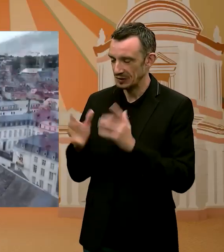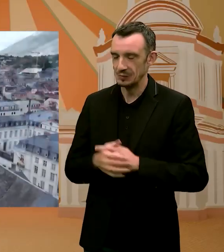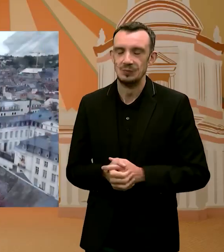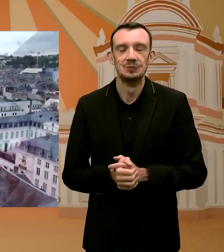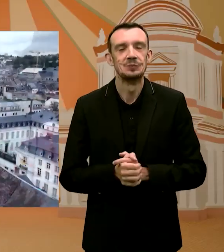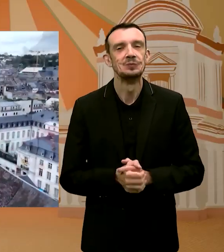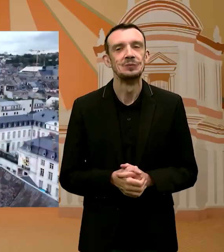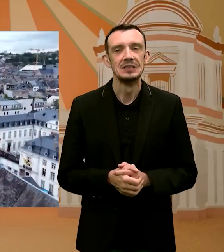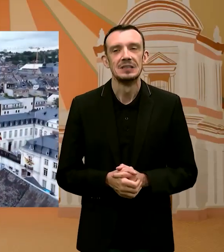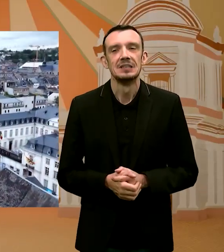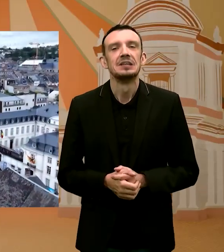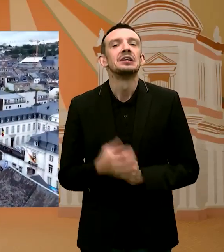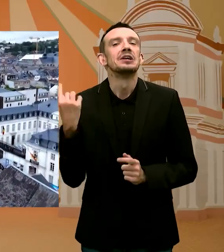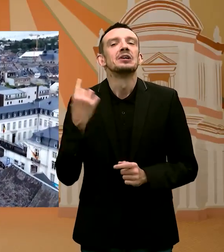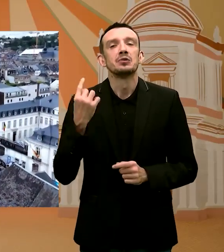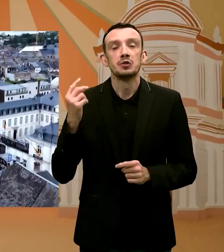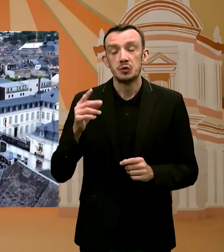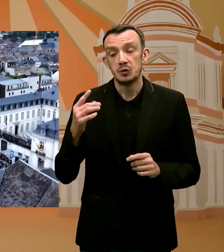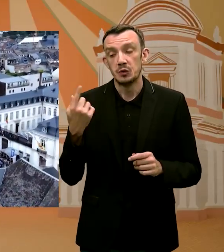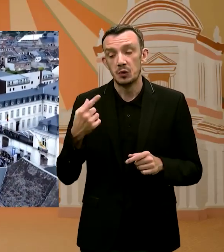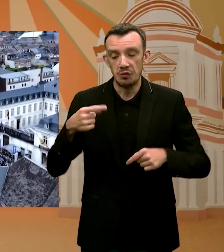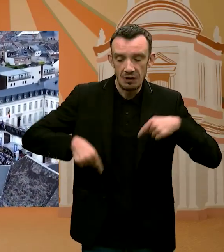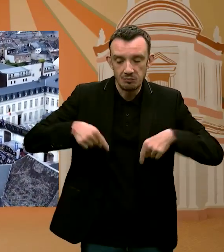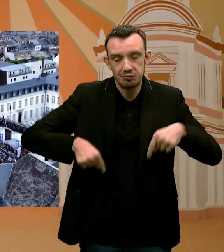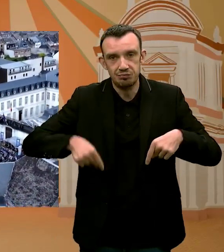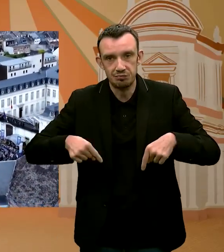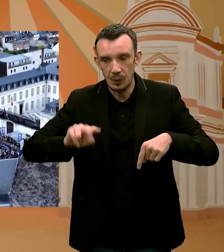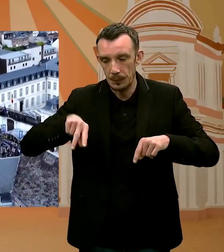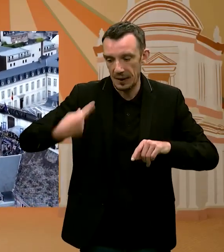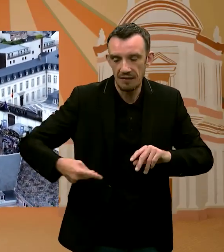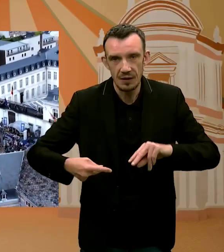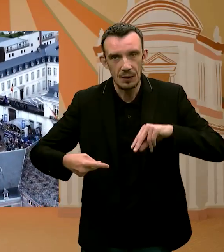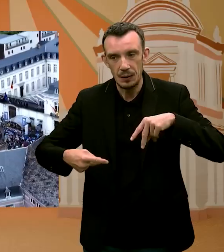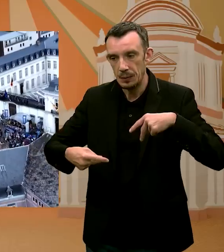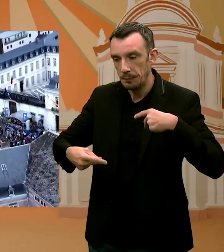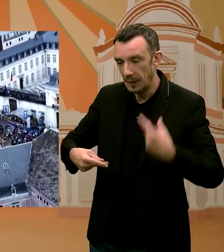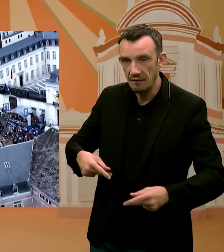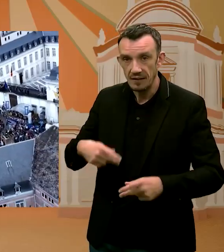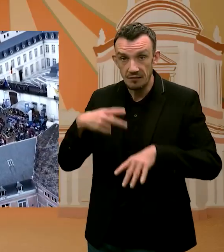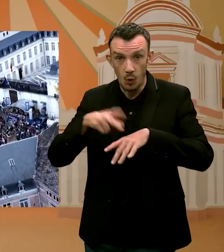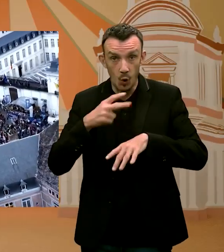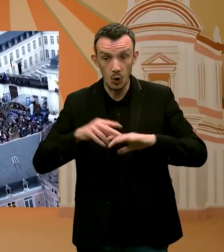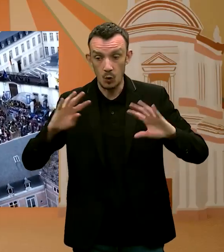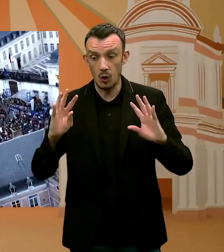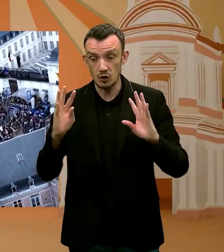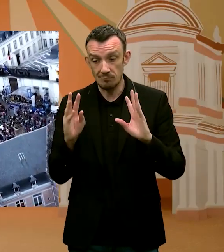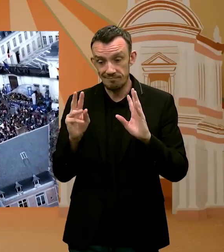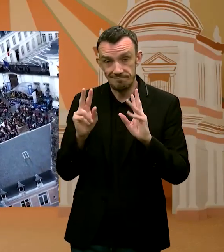a un échasseur au sol, maintenant, il y a des nouveaux couples qui doivent se faire et des nouvelles affinités qui doivent se recréer pour la suite du